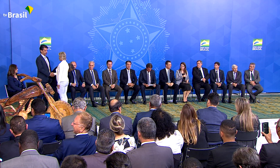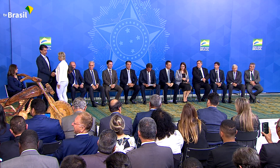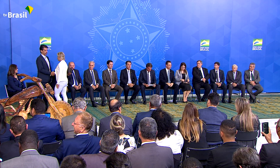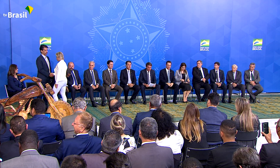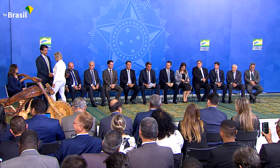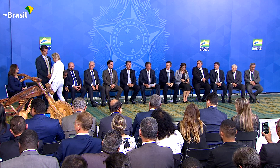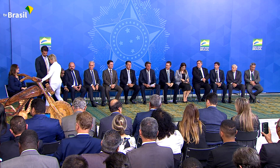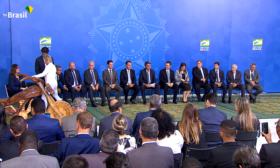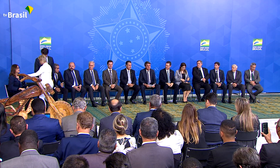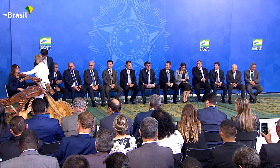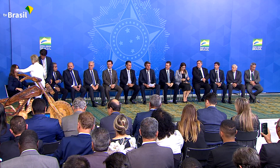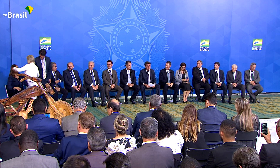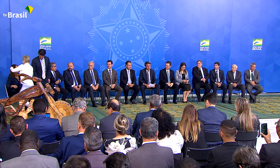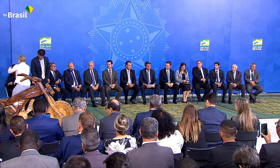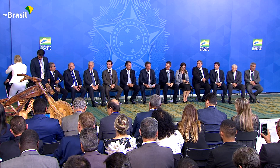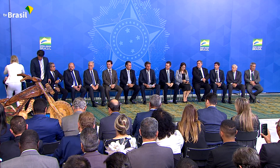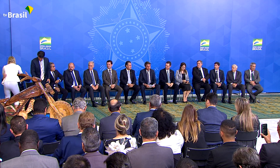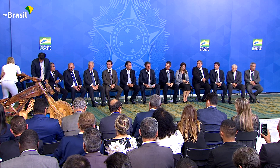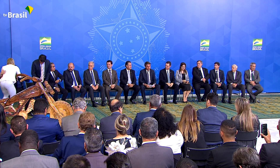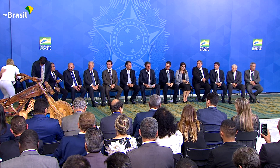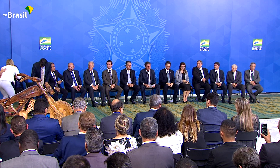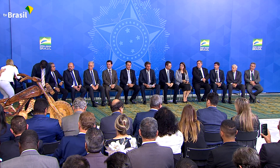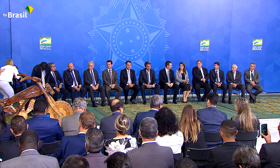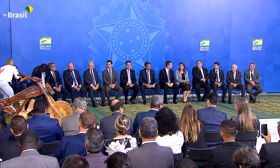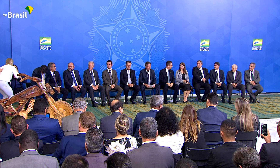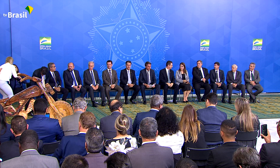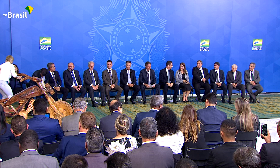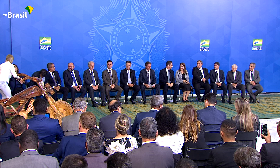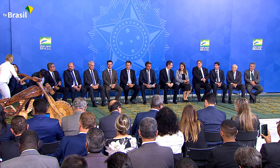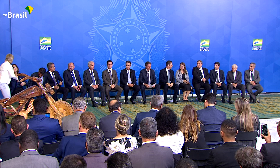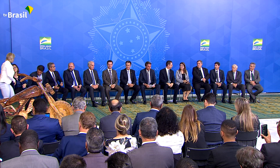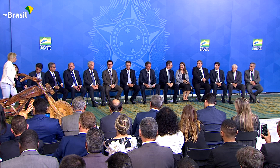E aí E aí